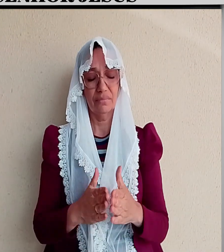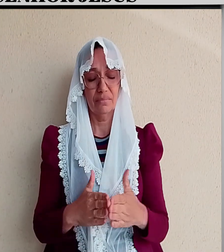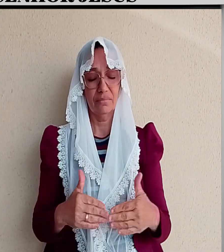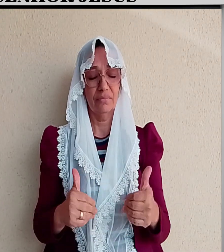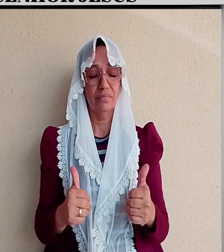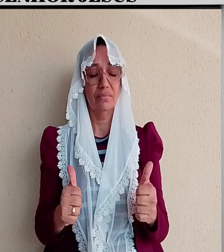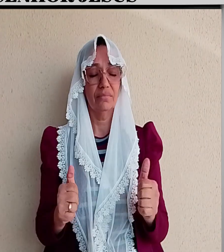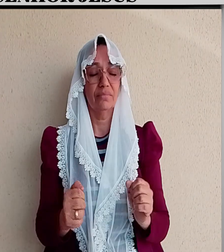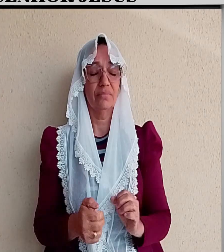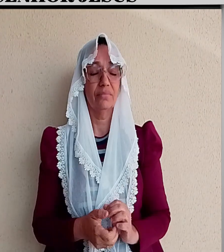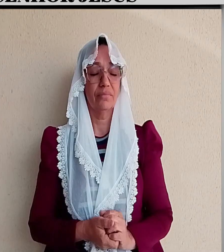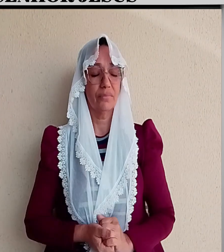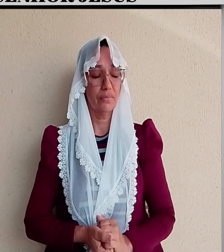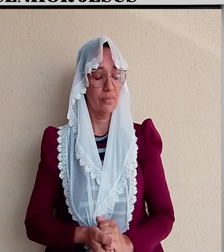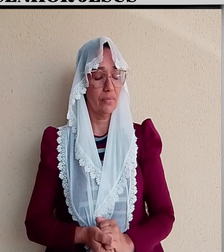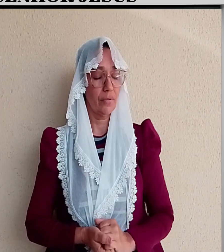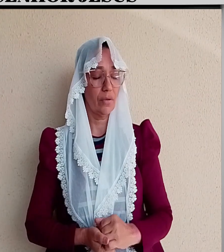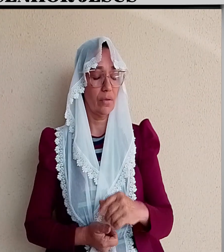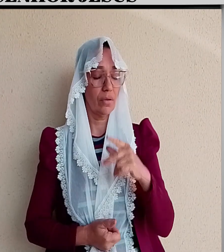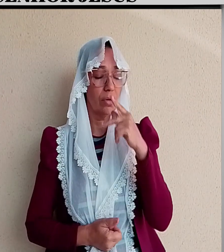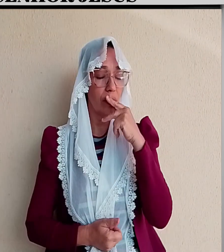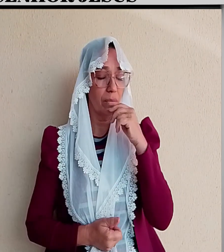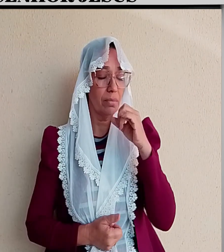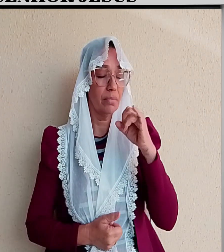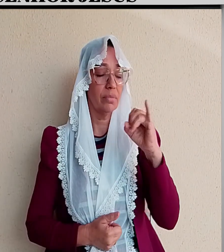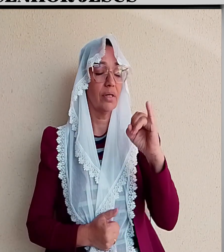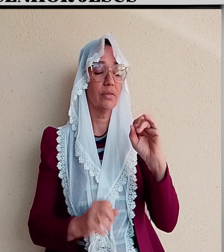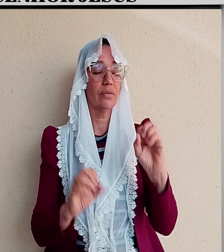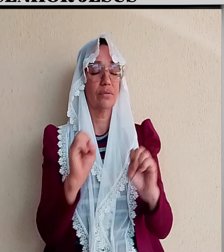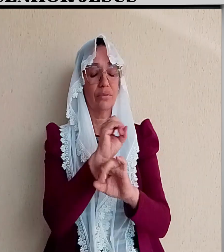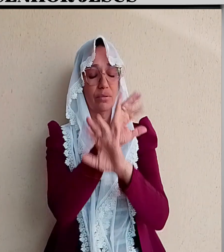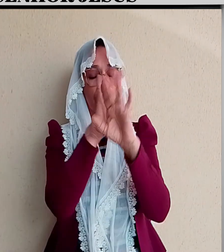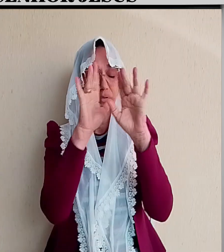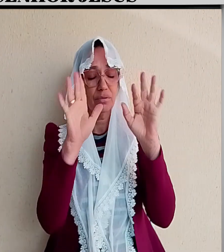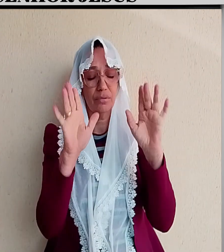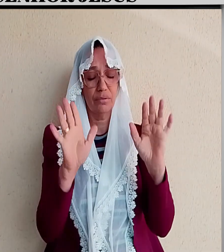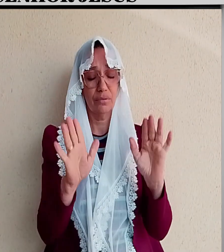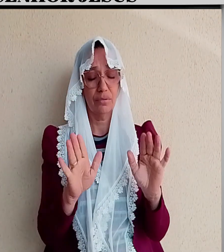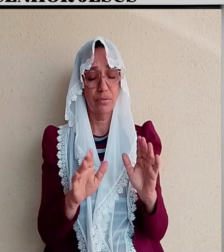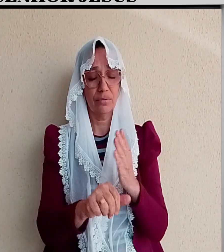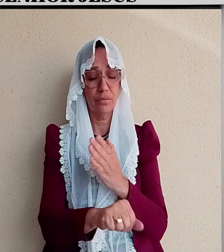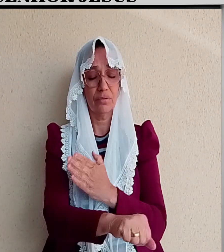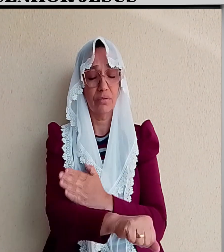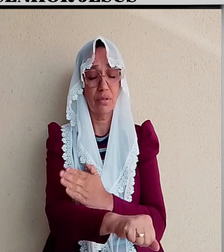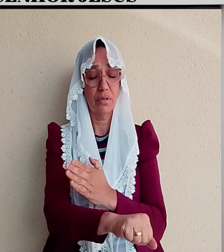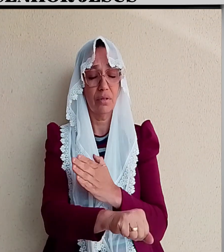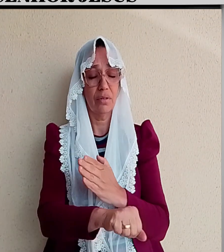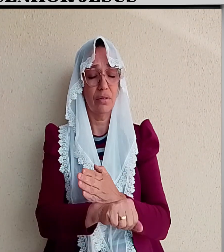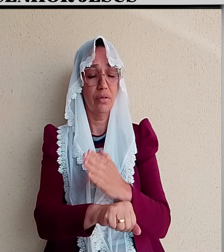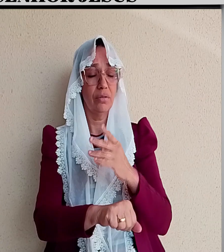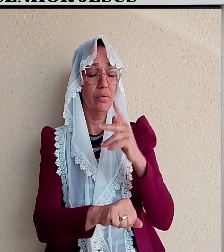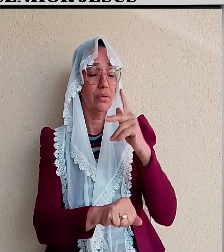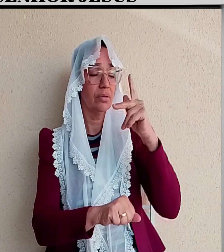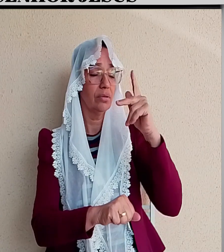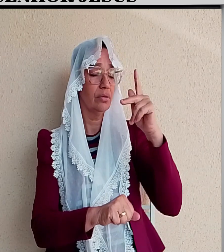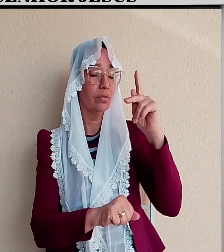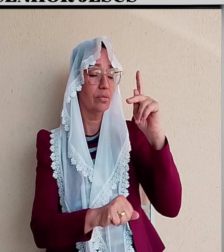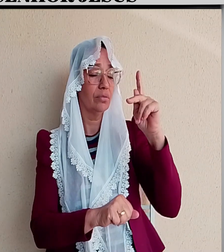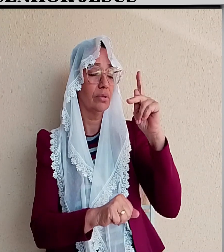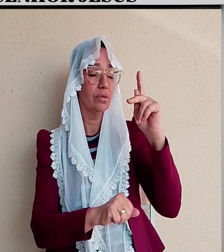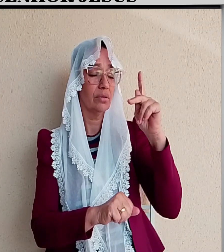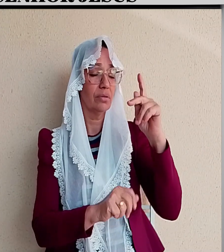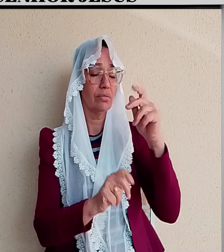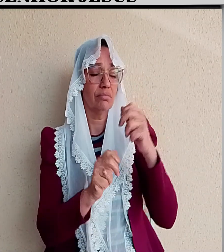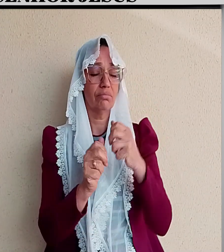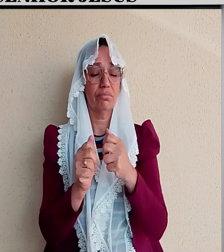eterno, aleluia. Pai glorioso, toma nas tuas mãos a tua santa obra, guarda os nossos pés do engano, do anticristo, da